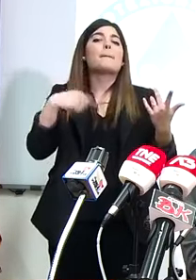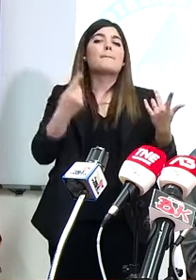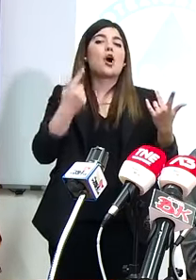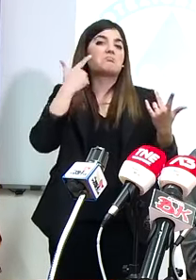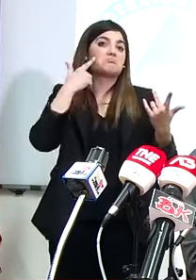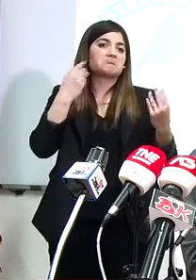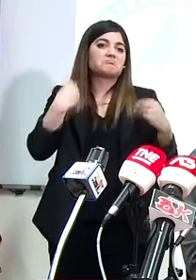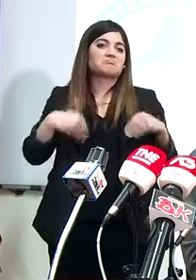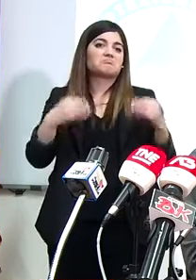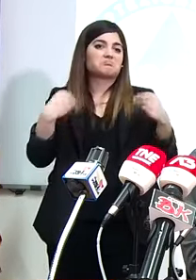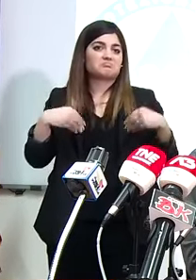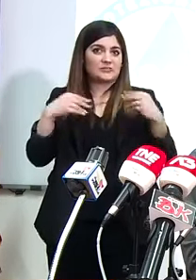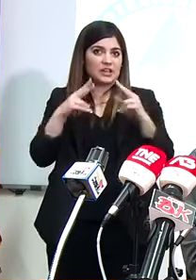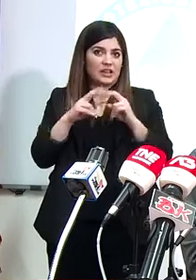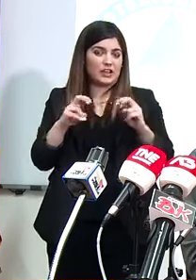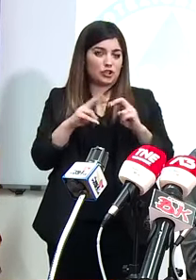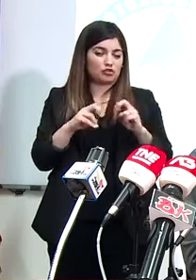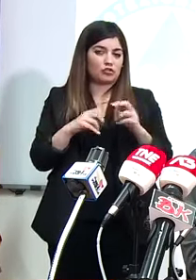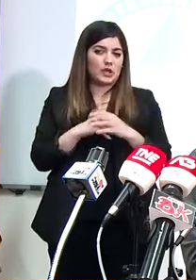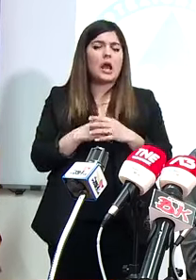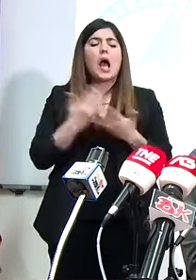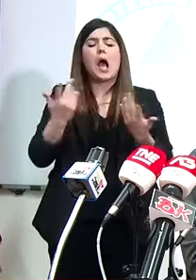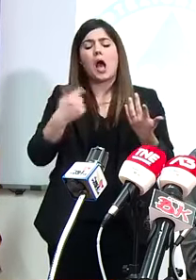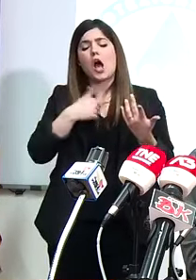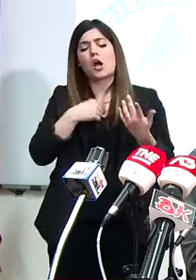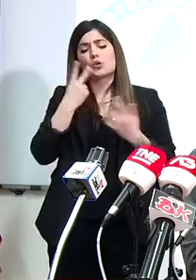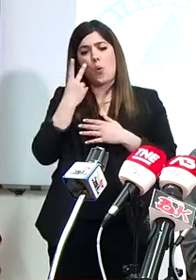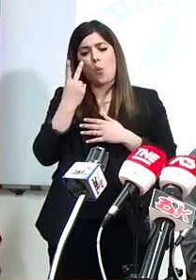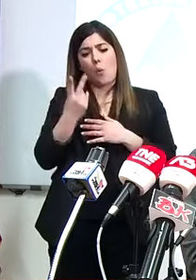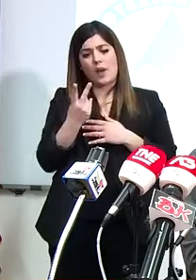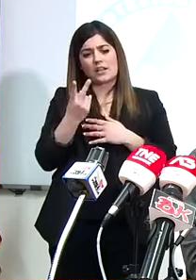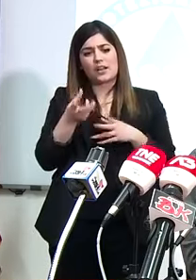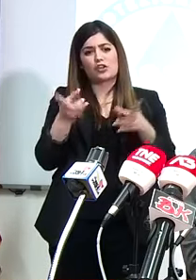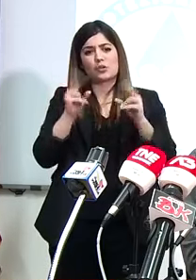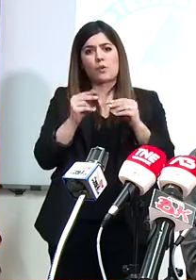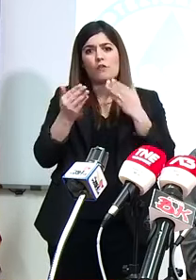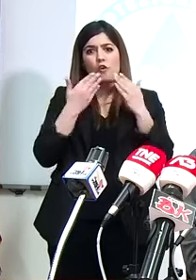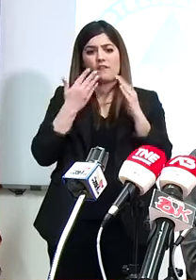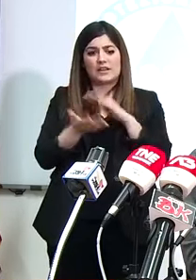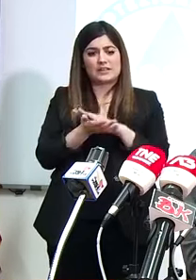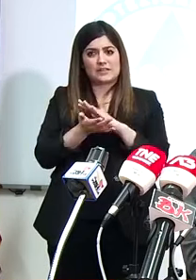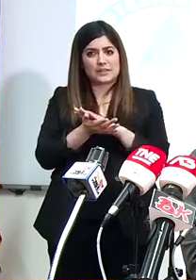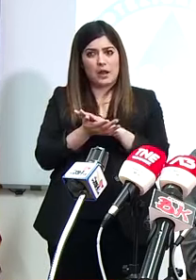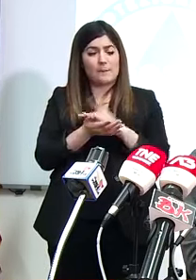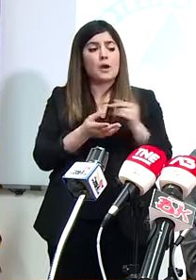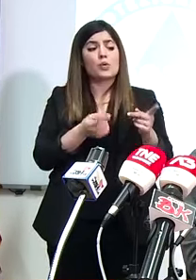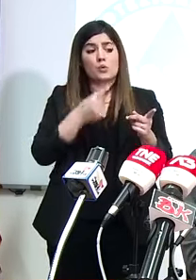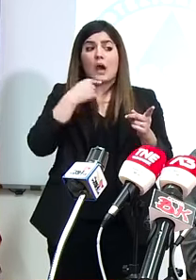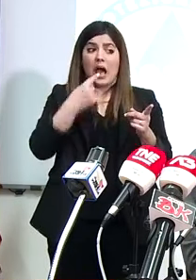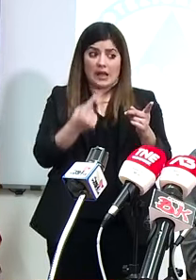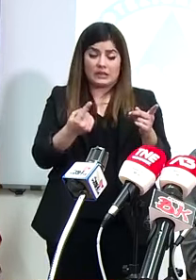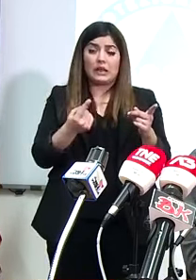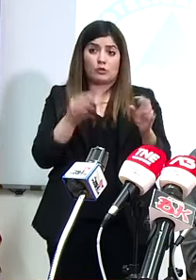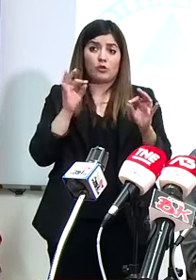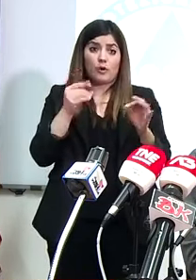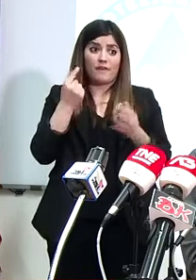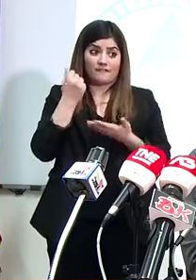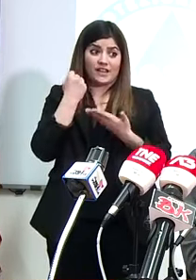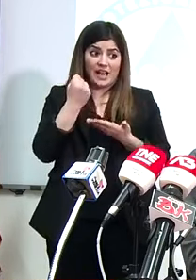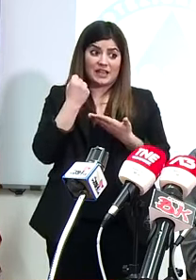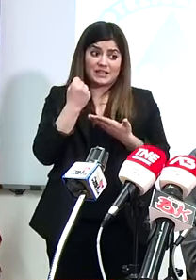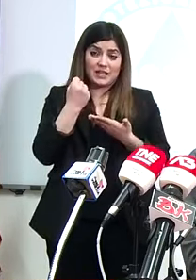pare e riguardando la conferenza stampa che lei avesse detto che era finanziata anche dalla regione veneto è questo